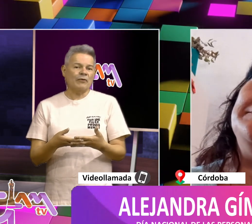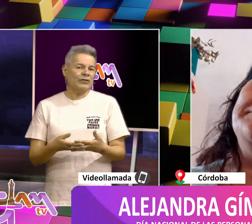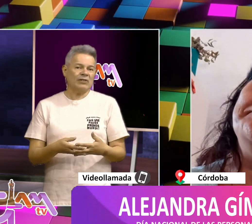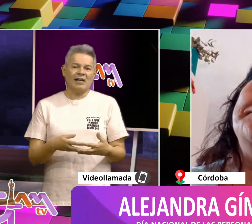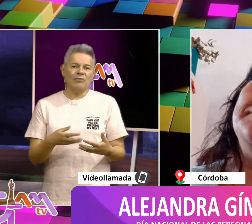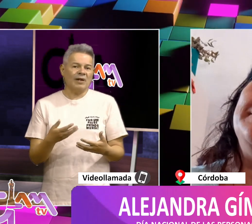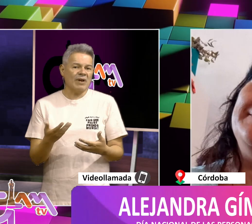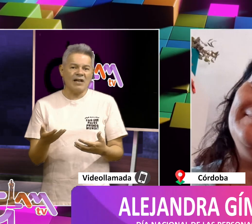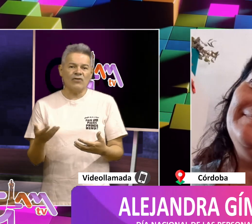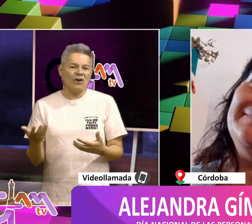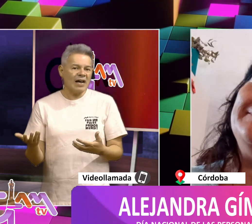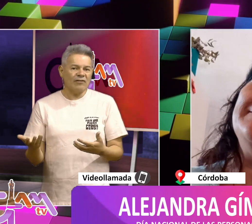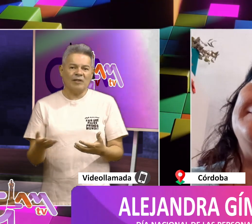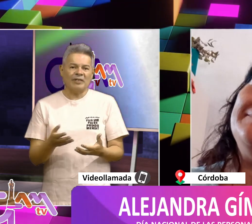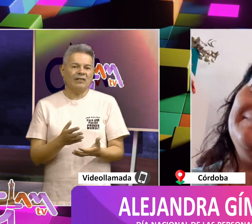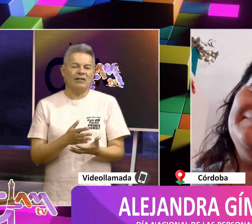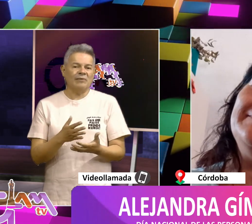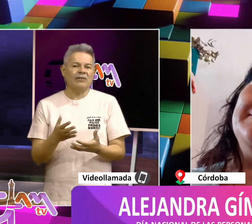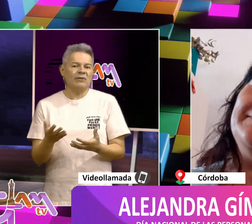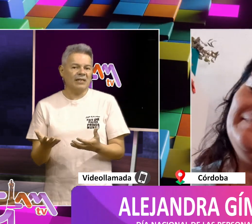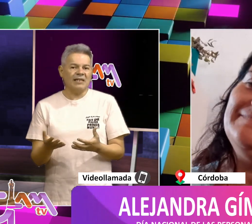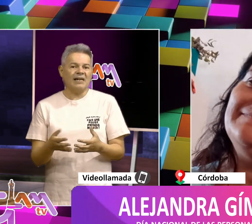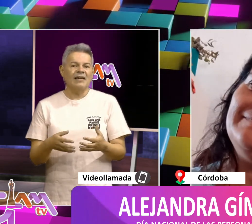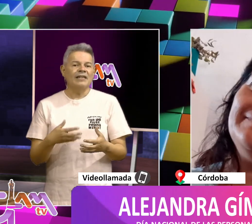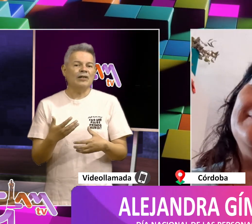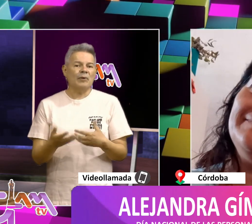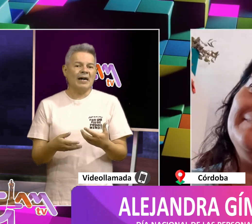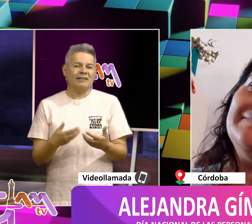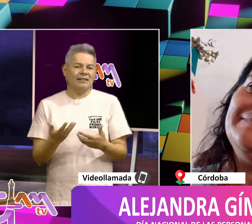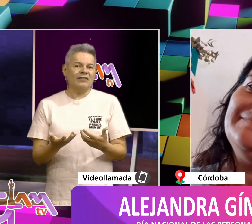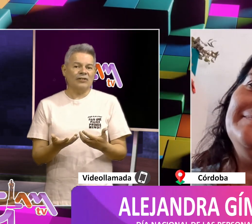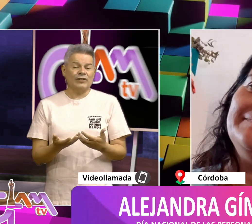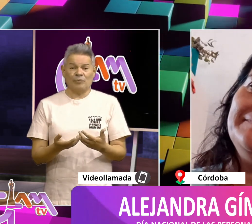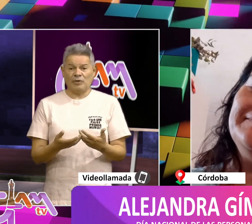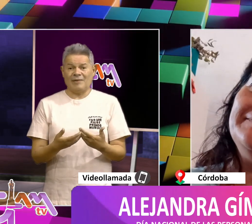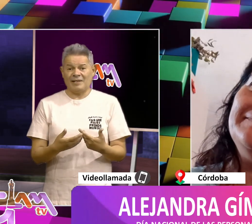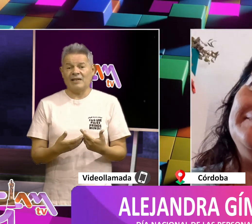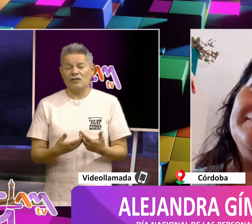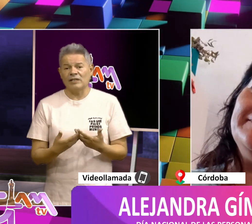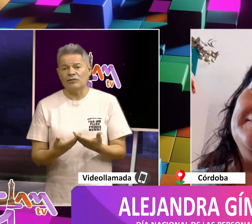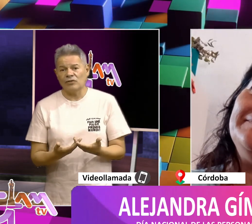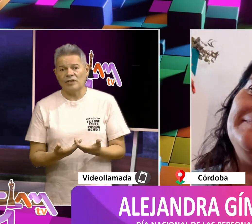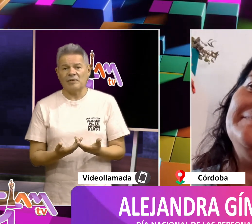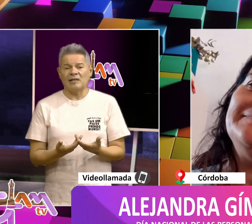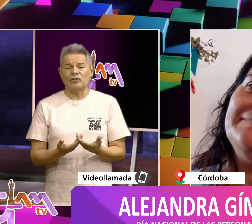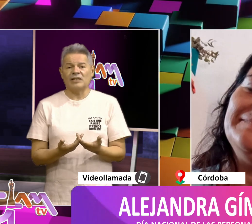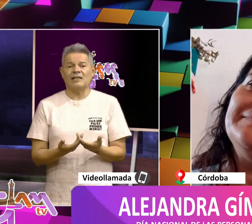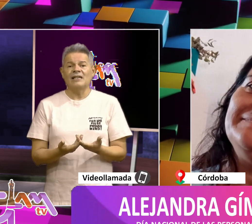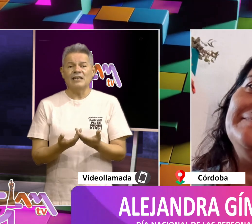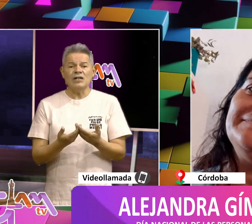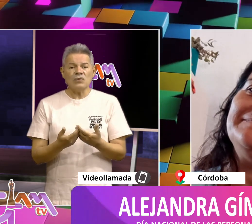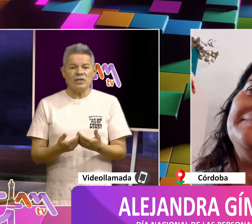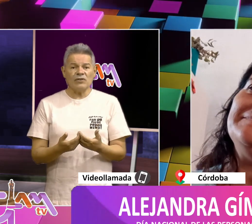más profesional, dura 1 año, 2 años, dependiendo del nivel que uno quiera y cómo vas adquiriendo eso. Pero la verdad que creo que todos deberíamos